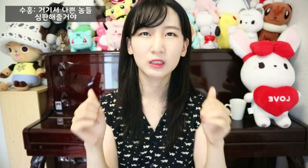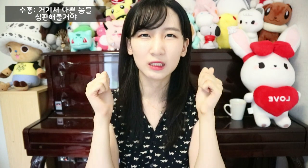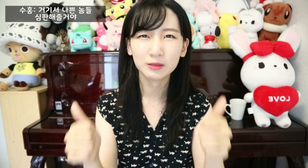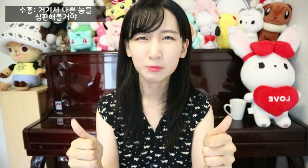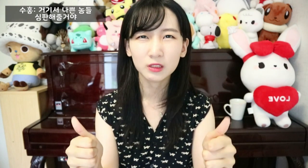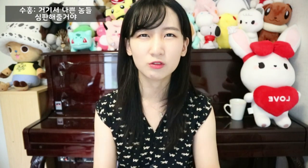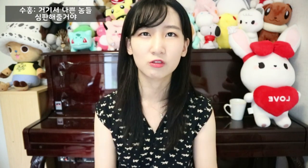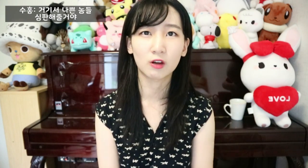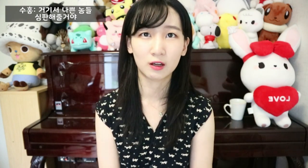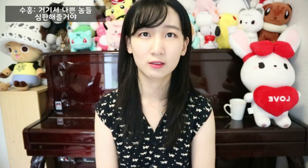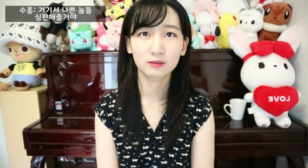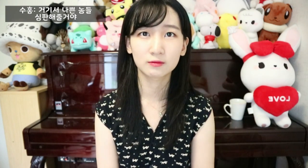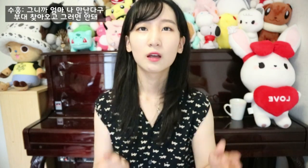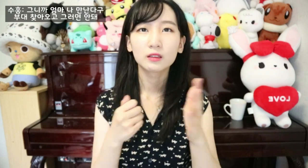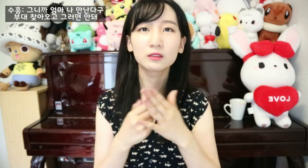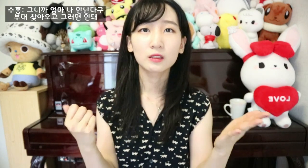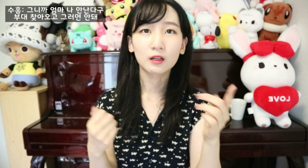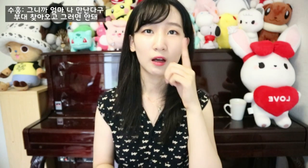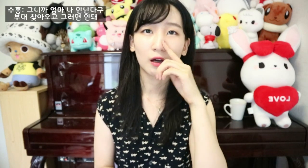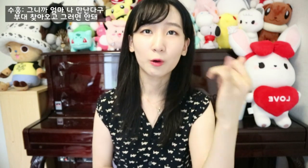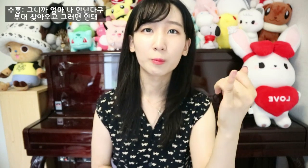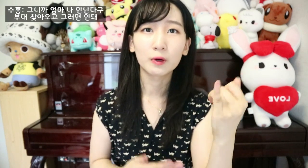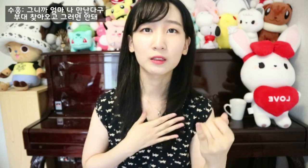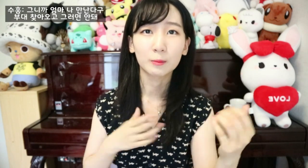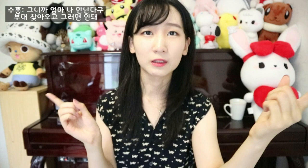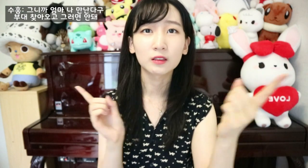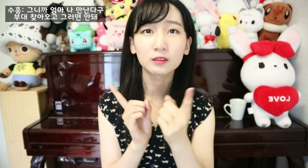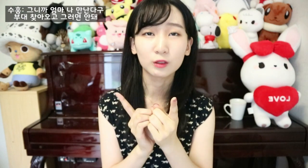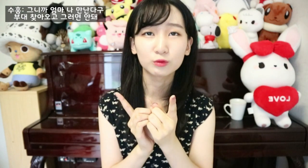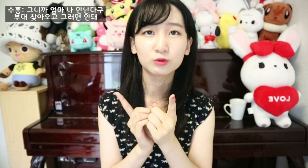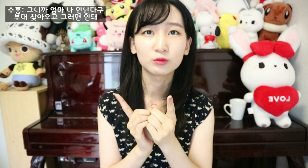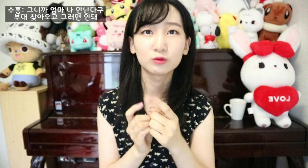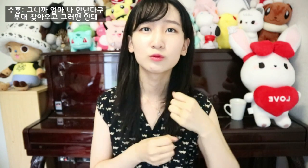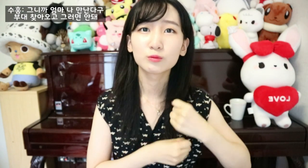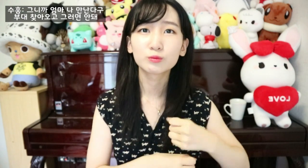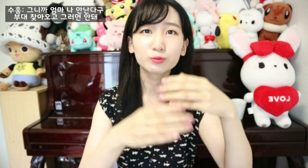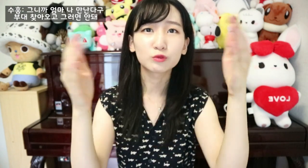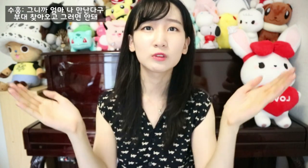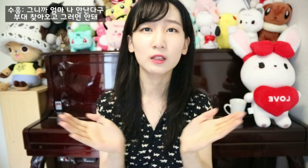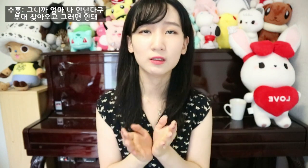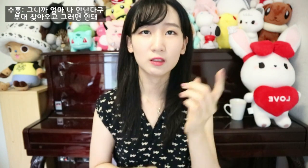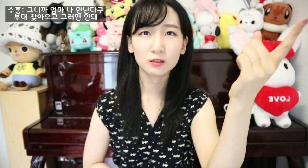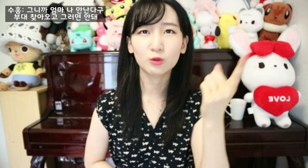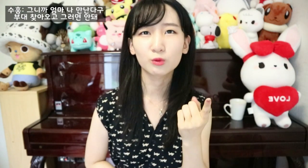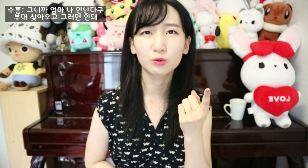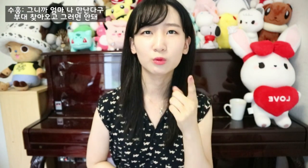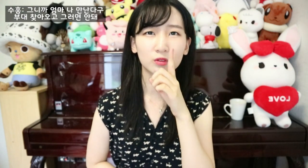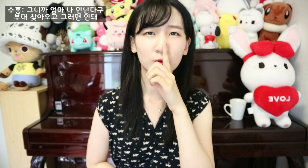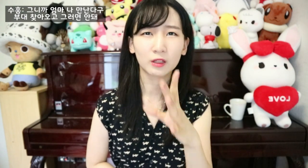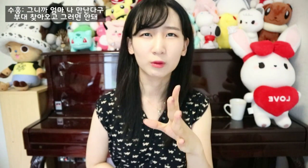다 심판해 줄 거야. 그니까 엄마 나 만난다고 부대에 찾아오고 그러면 안